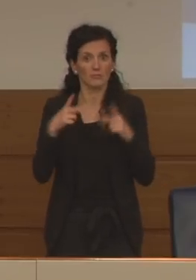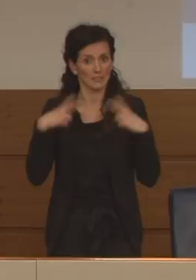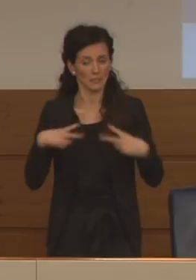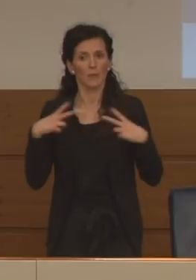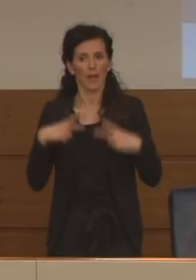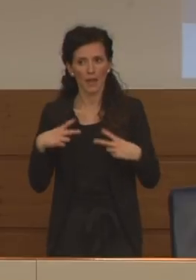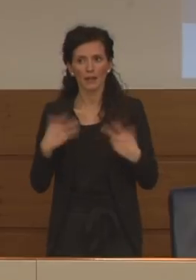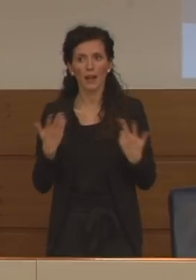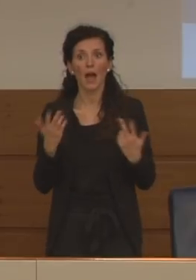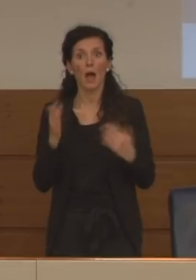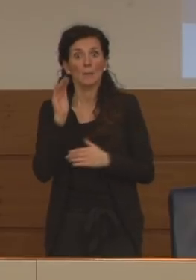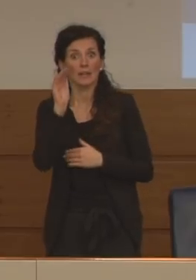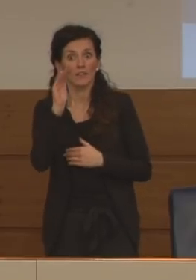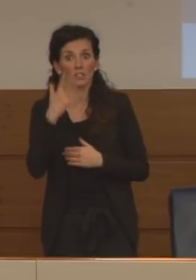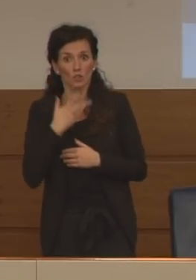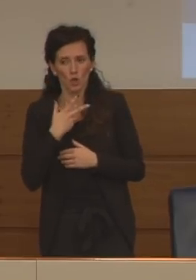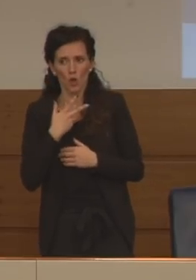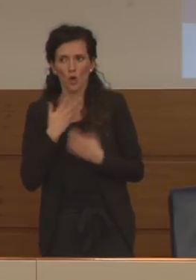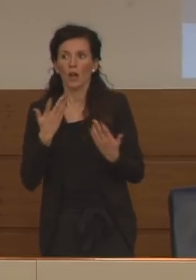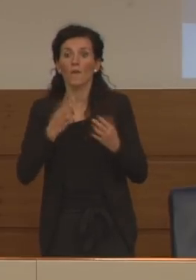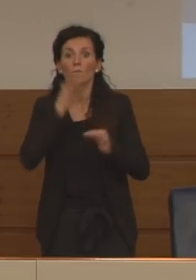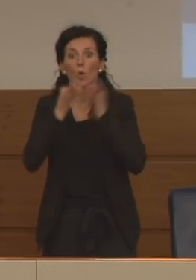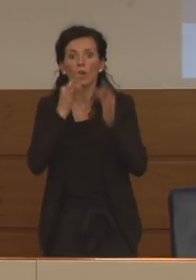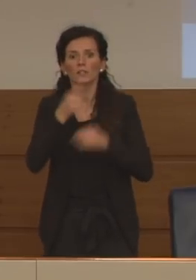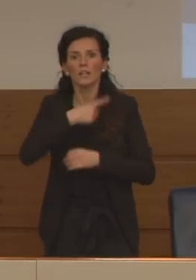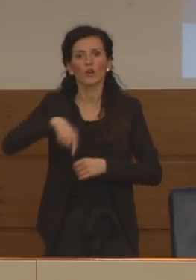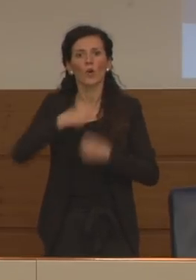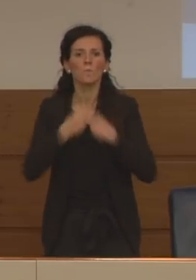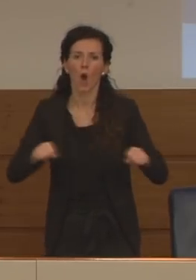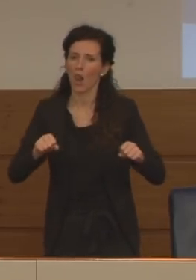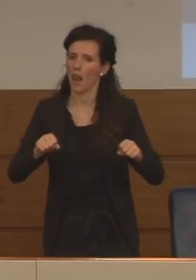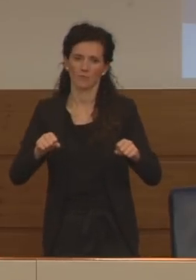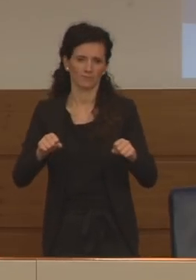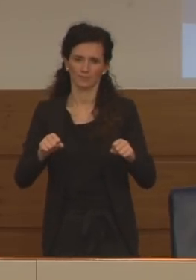non vuol dire che dobbiamo mollare e